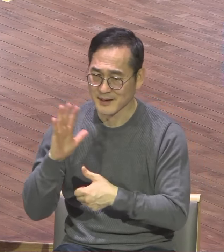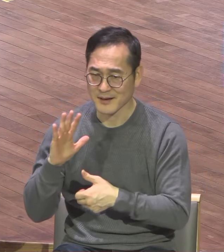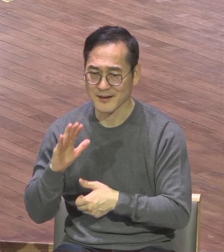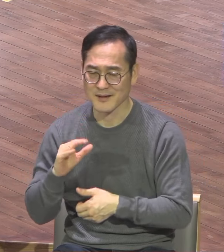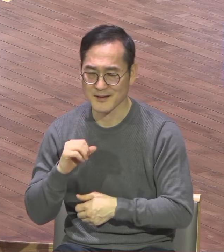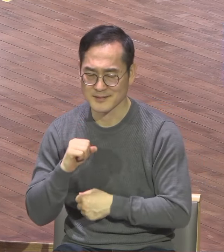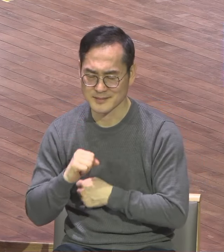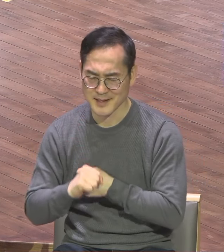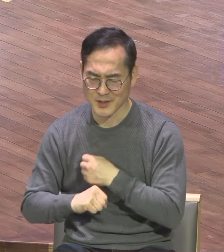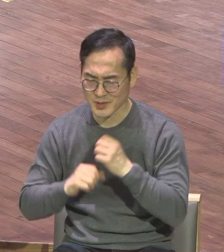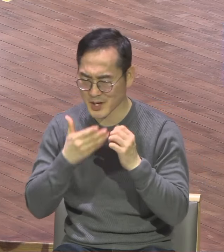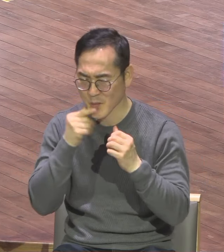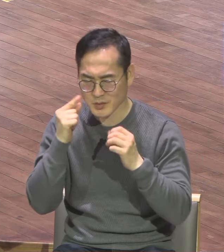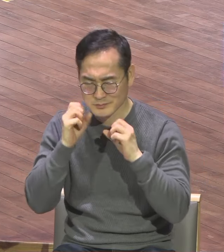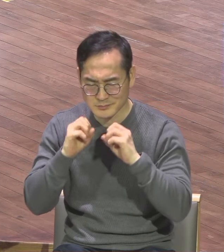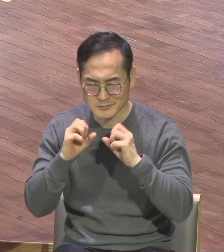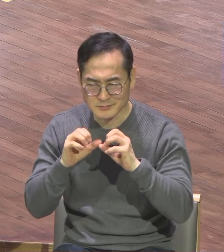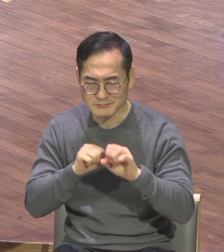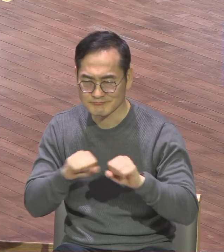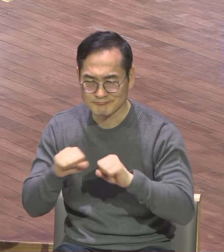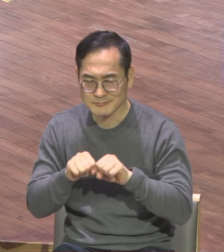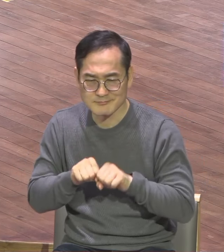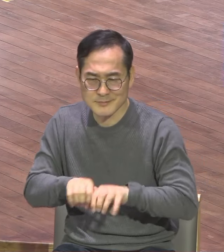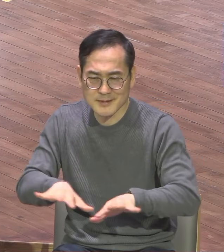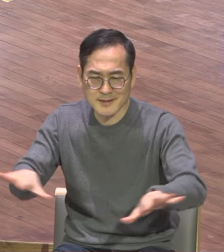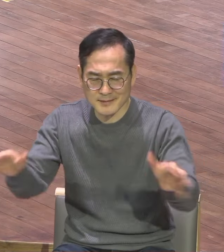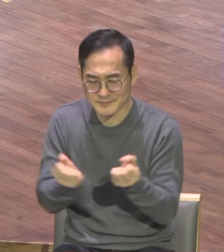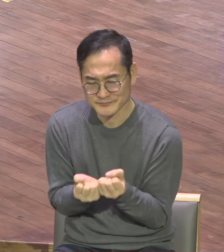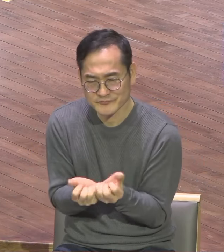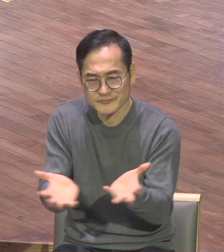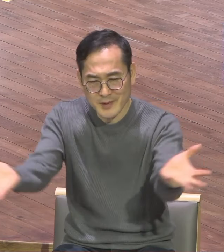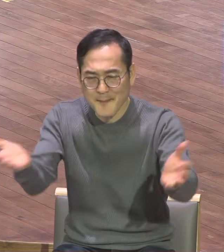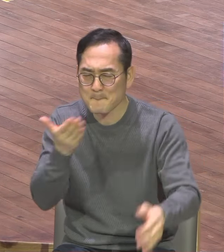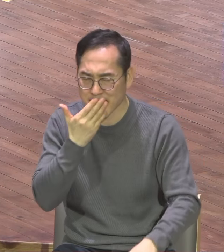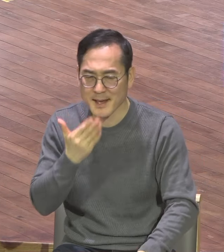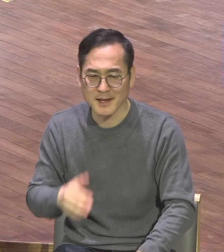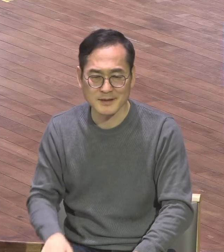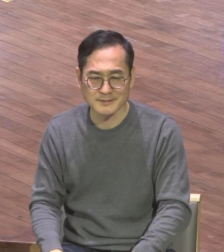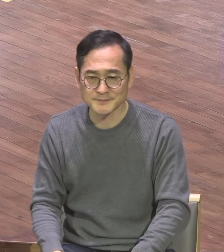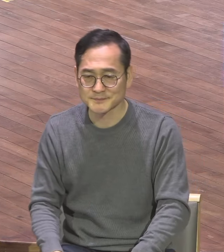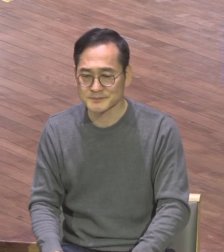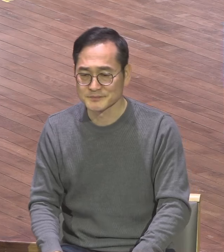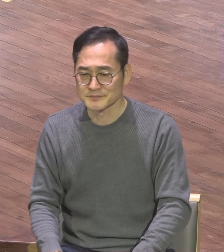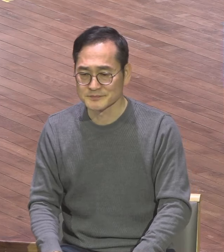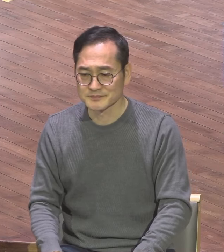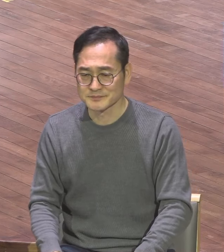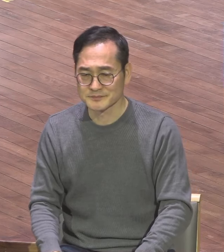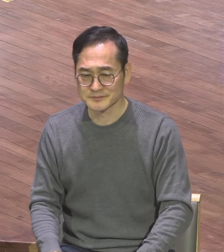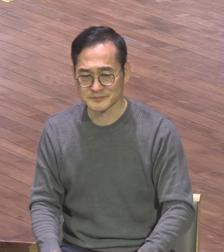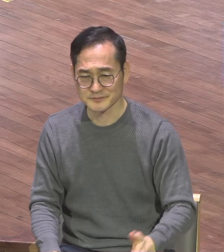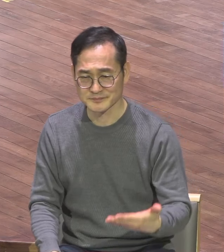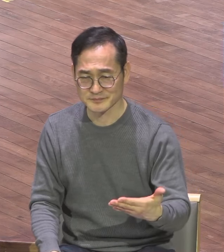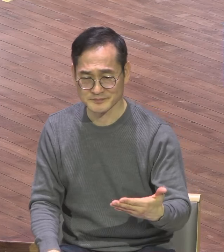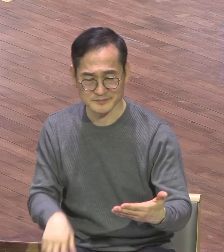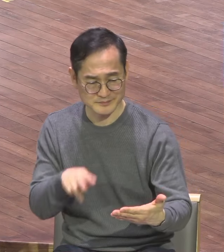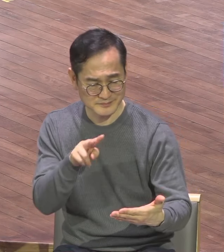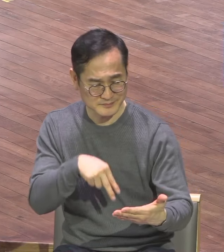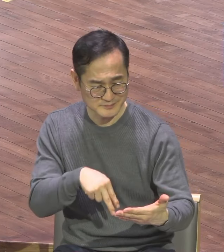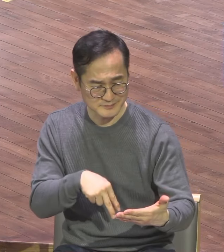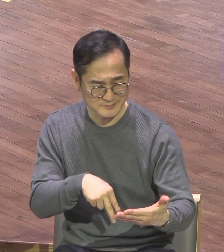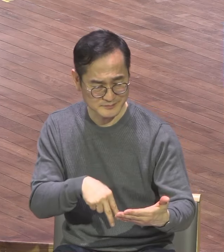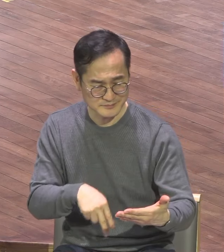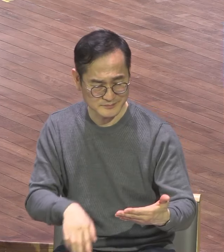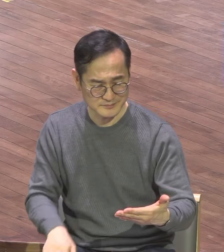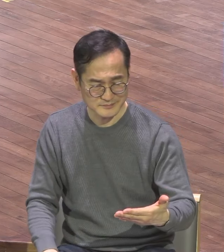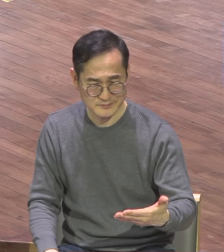돼요. 그러니까 그 속에 다 아는 게 늘으면 다 듣고 아는 거 다 들어있죠. 그냥 이 서열 뭐 쫙 그러면